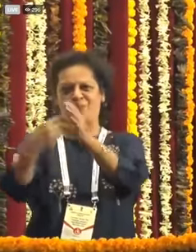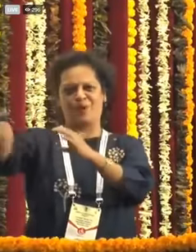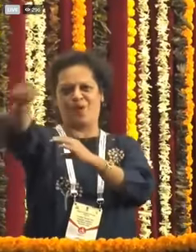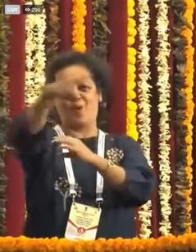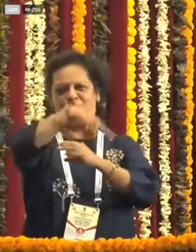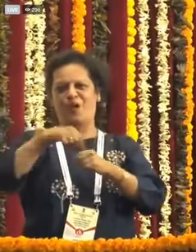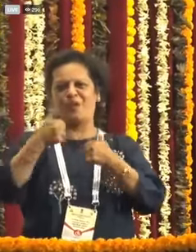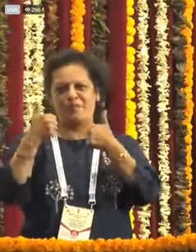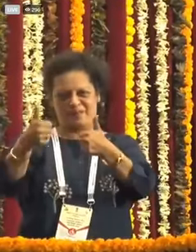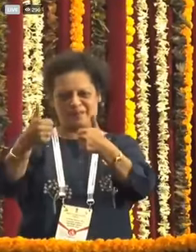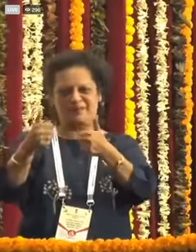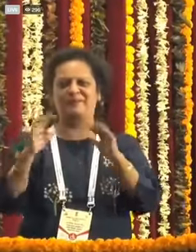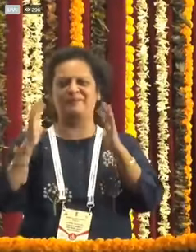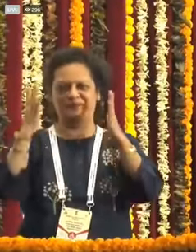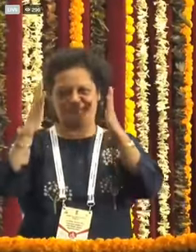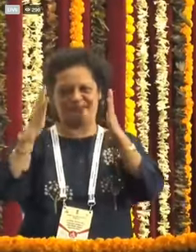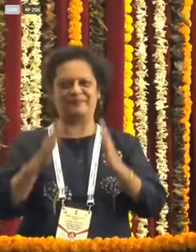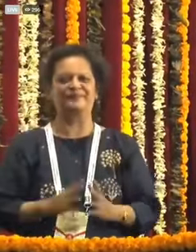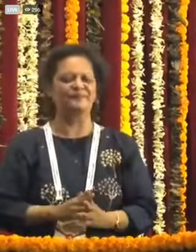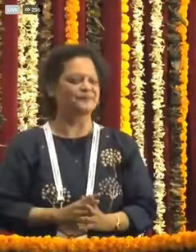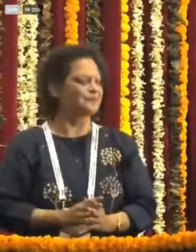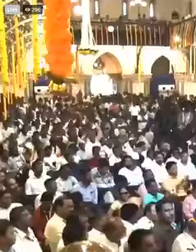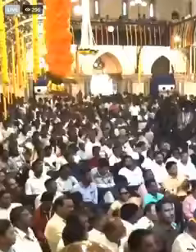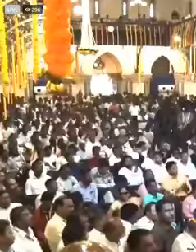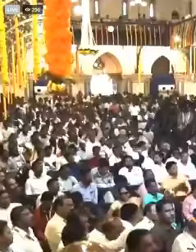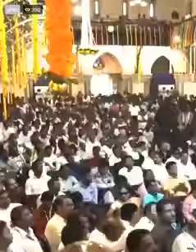घ्यावं लागेल।